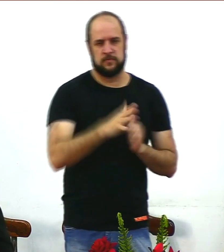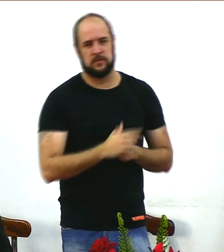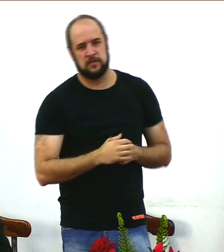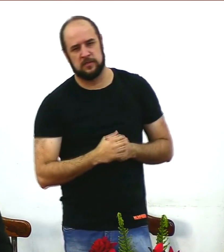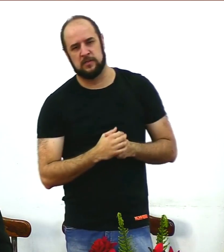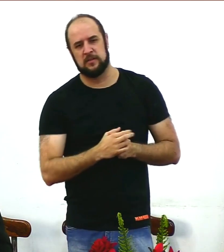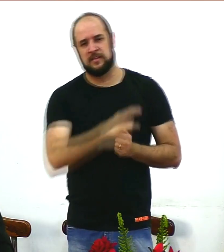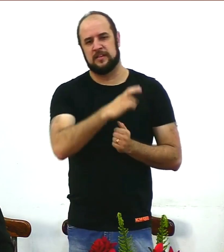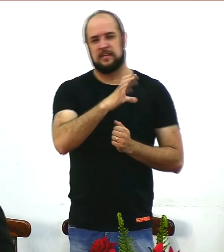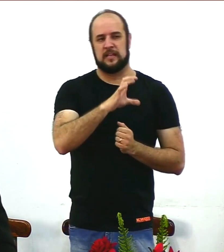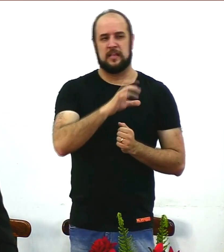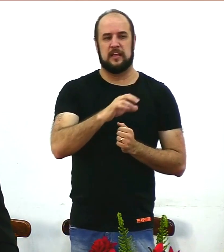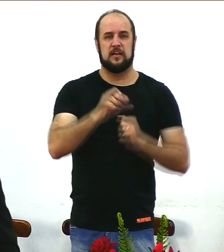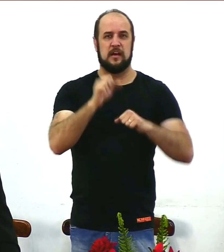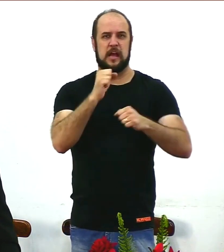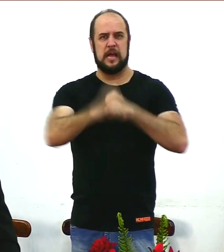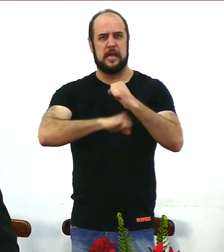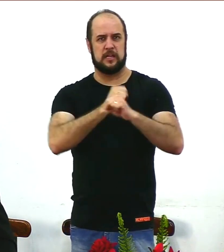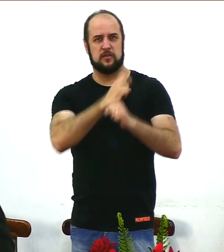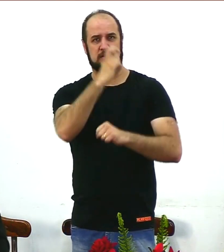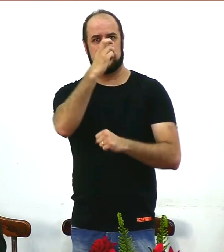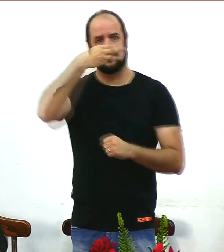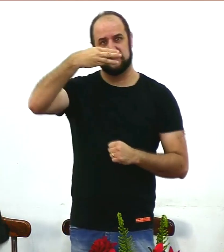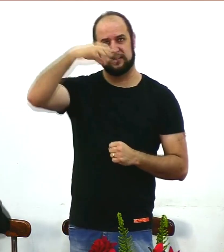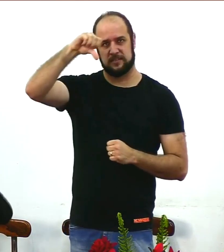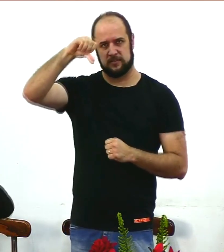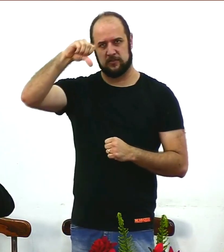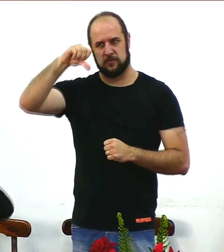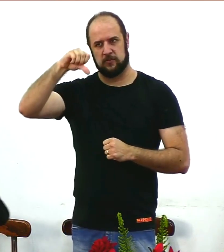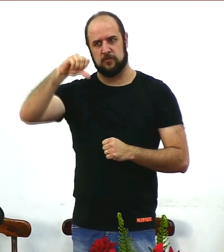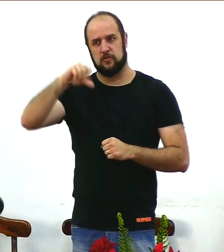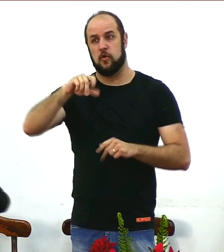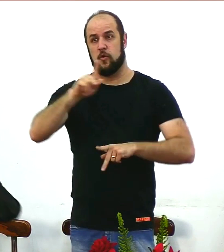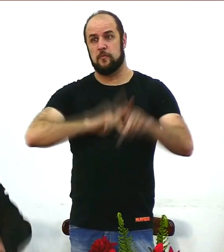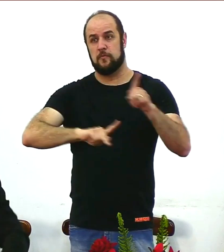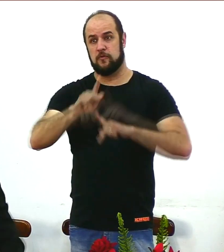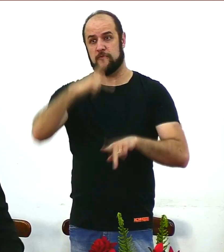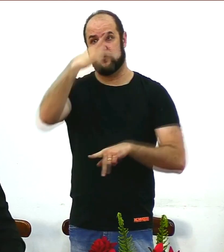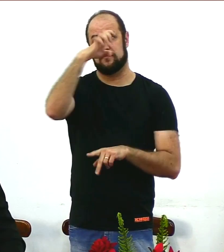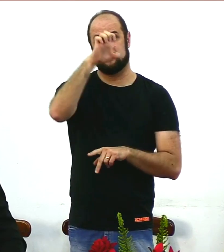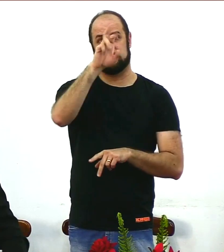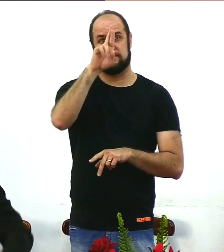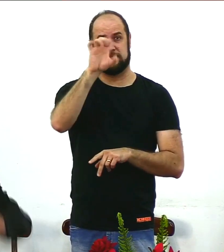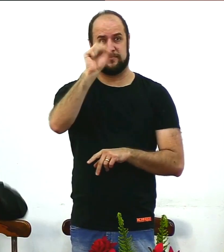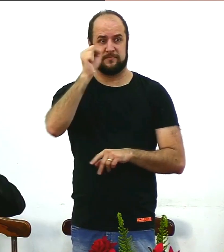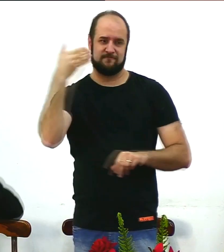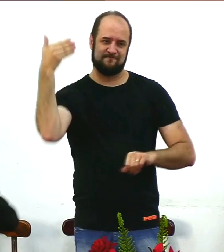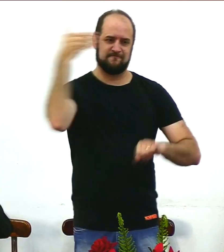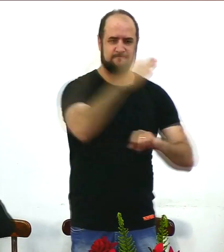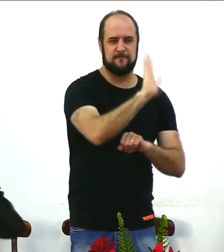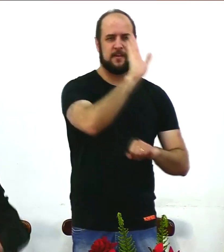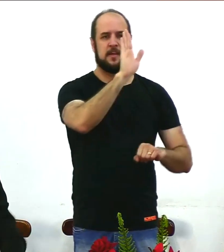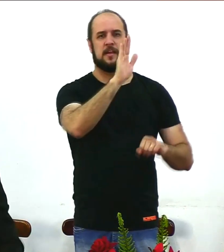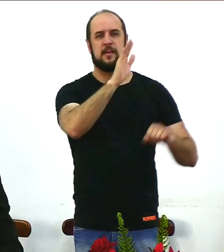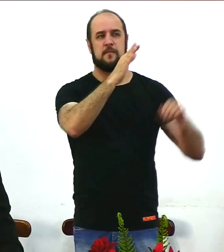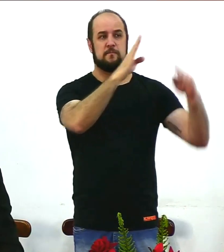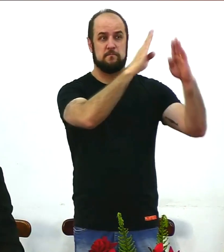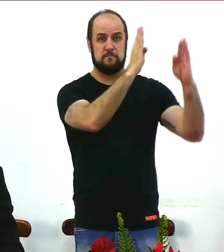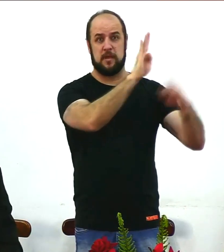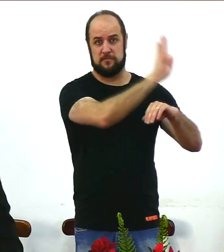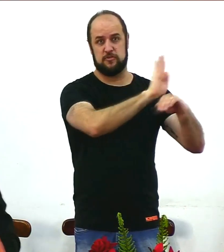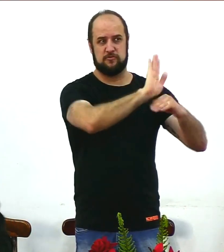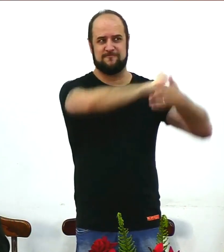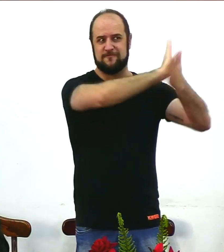cidade, Senhor. É o teu lugar de habitação, Senhor. Então entenda, não é